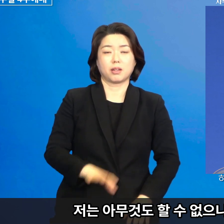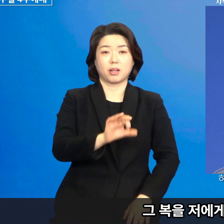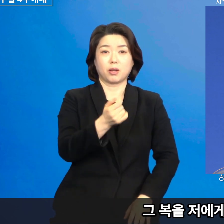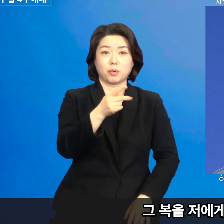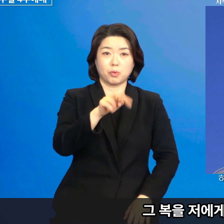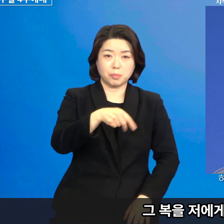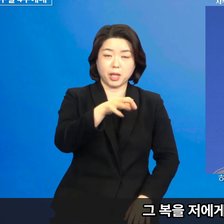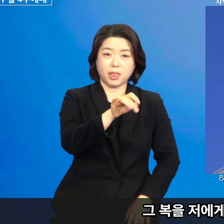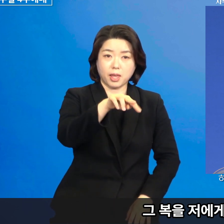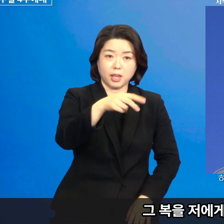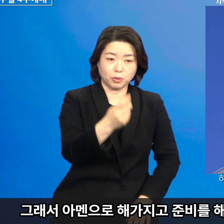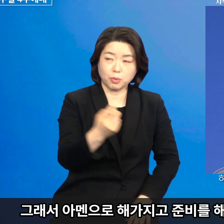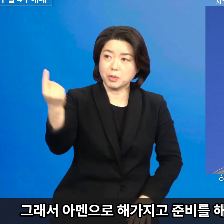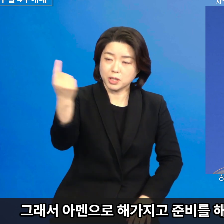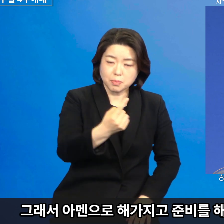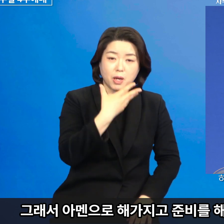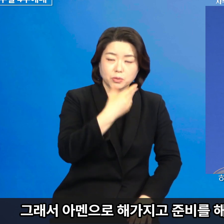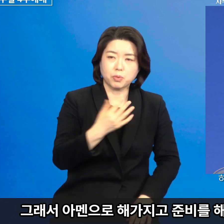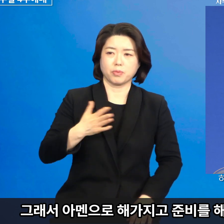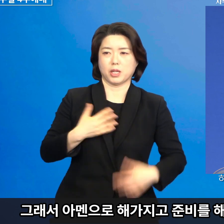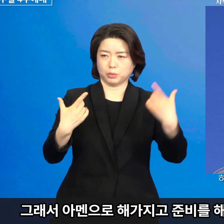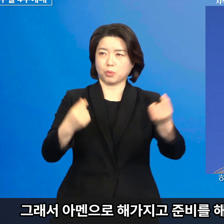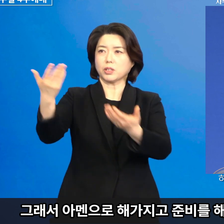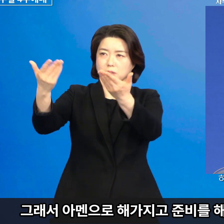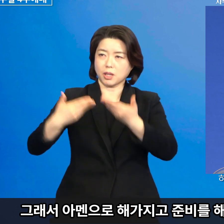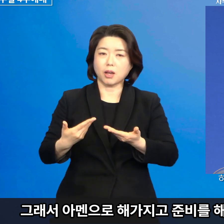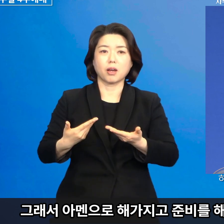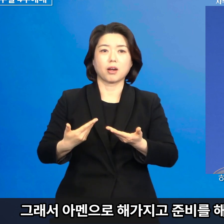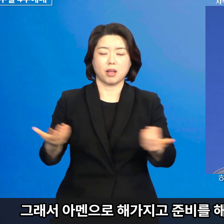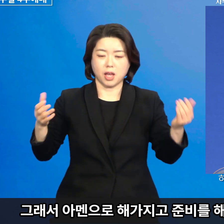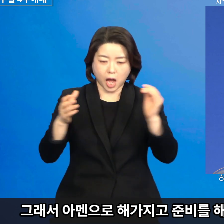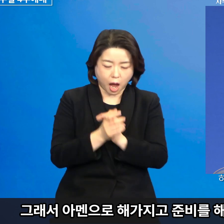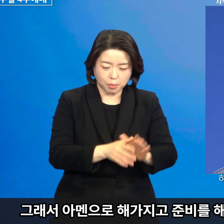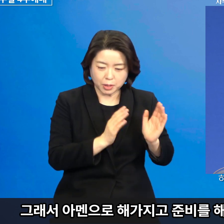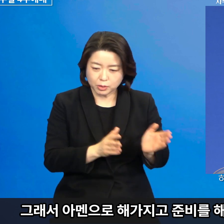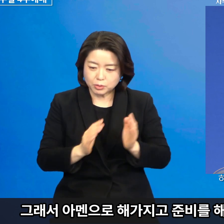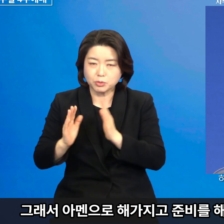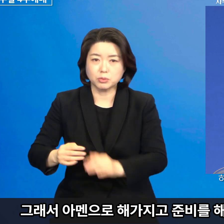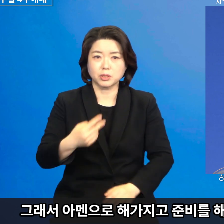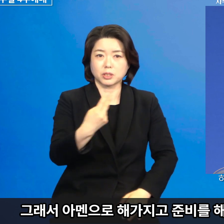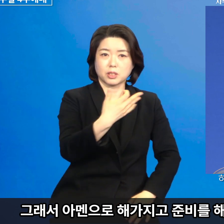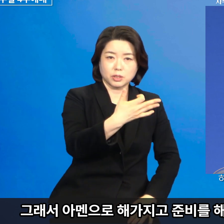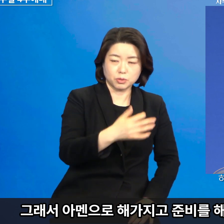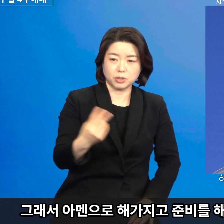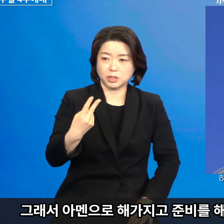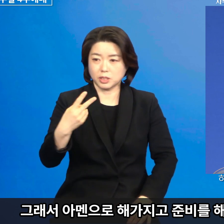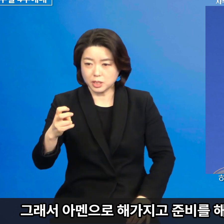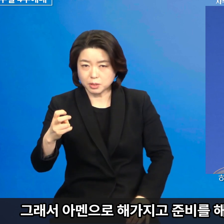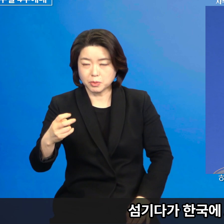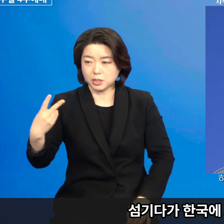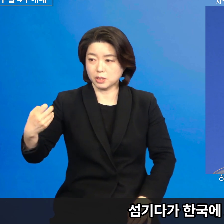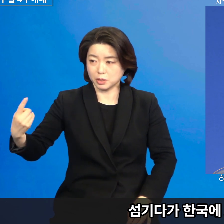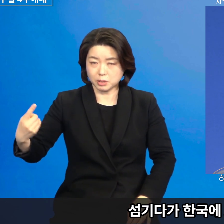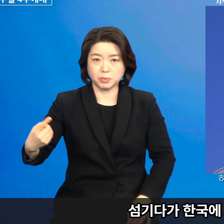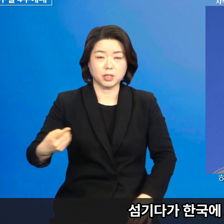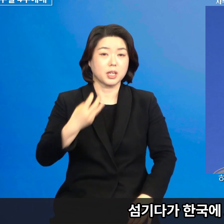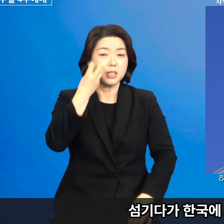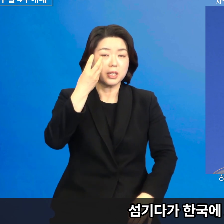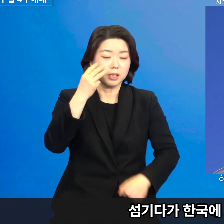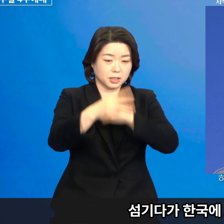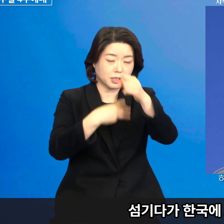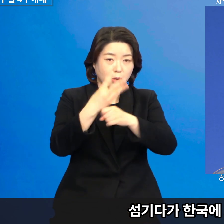에돔에게 임하였던 그 복을 저에게도 주십시오. 그래서 아멘을 해가지고 준비를 해가지고 2019년, 2020년, 2021년을